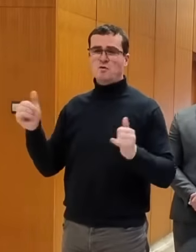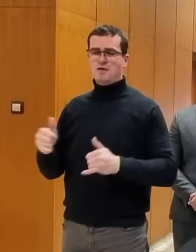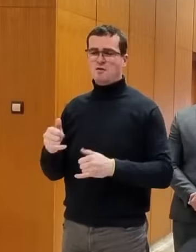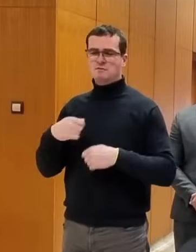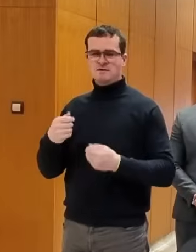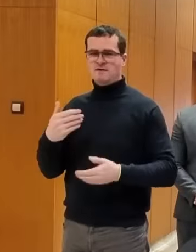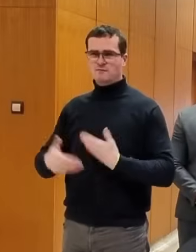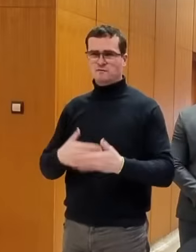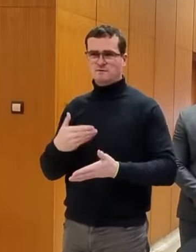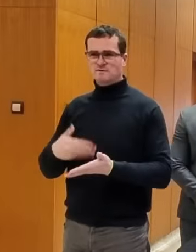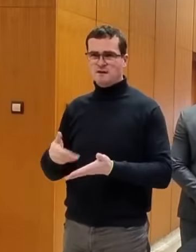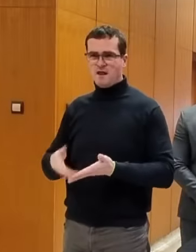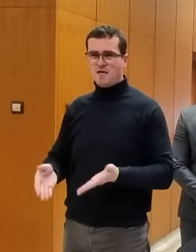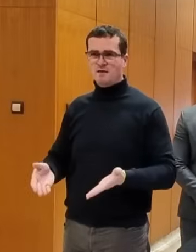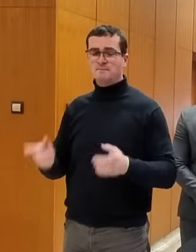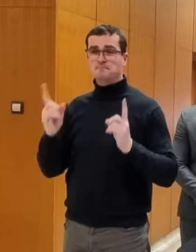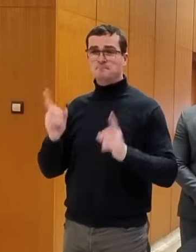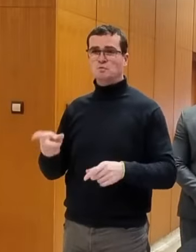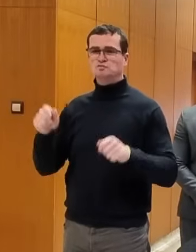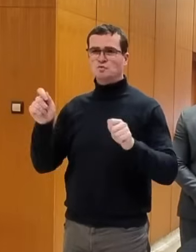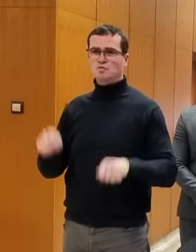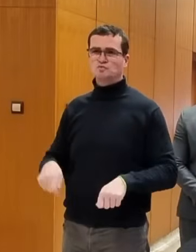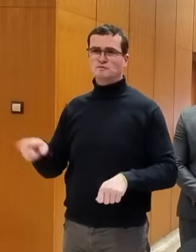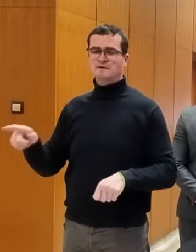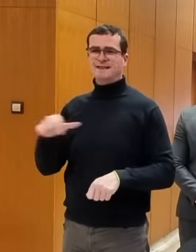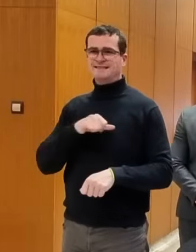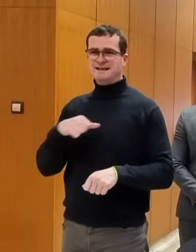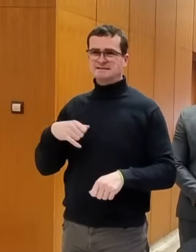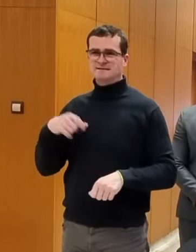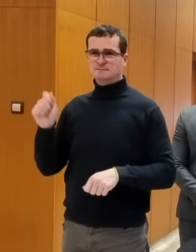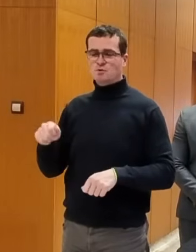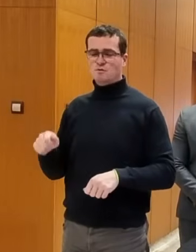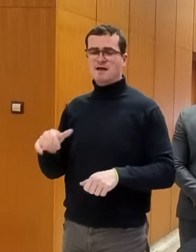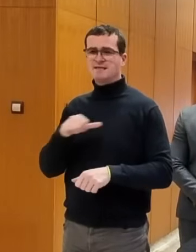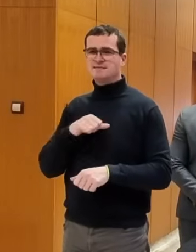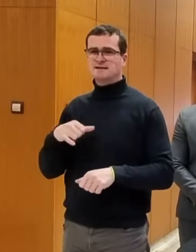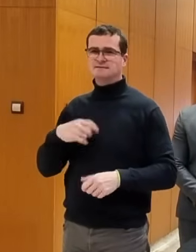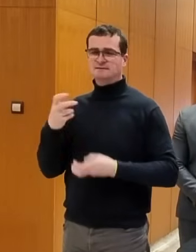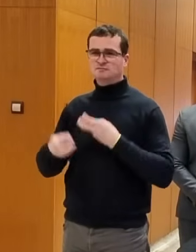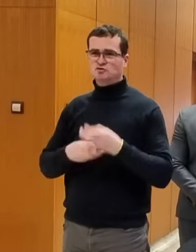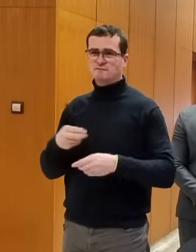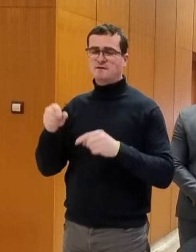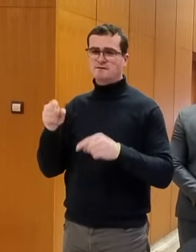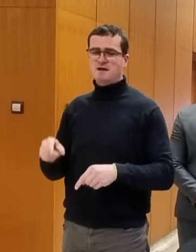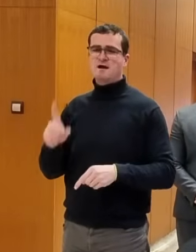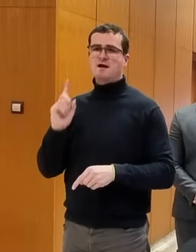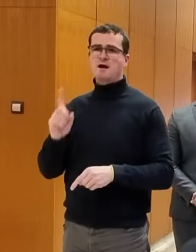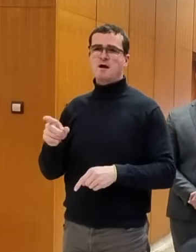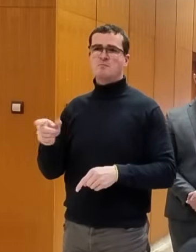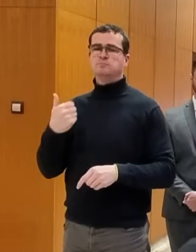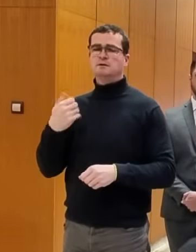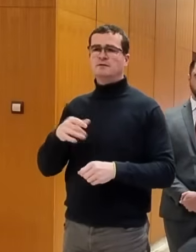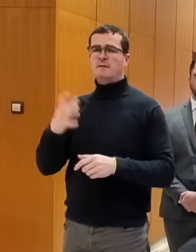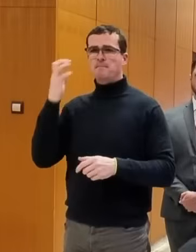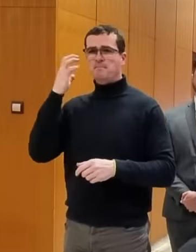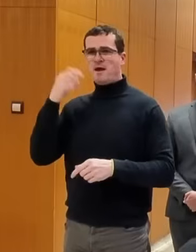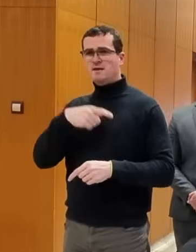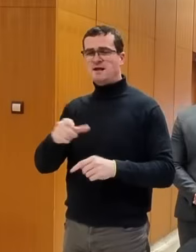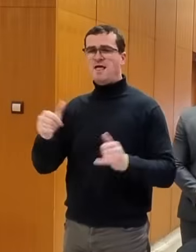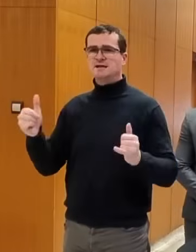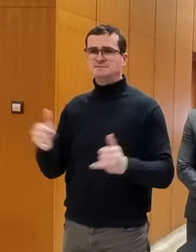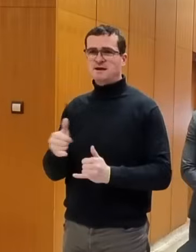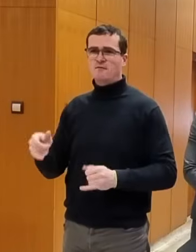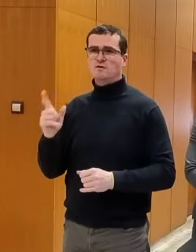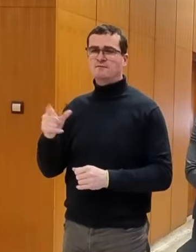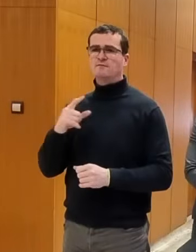nemôže takto fungovať ďalej. Musia o tom rozhodovať nezávislí prokurátori a nezávislí vyšetrovateľa tak, aby jednotliví páchatelia boli